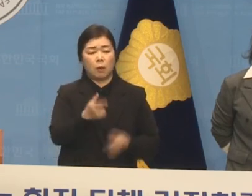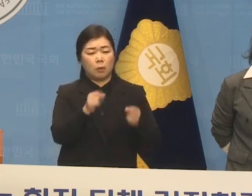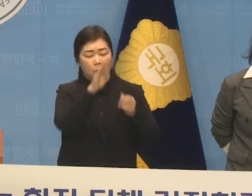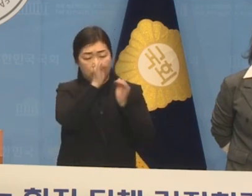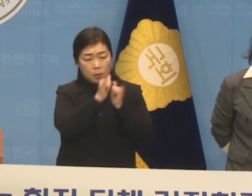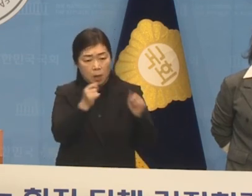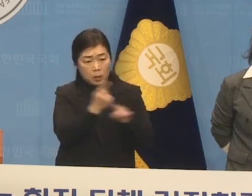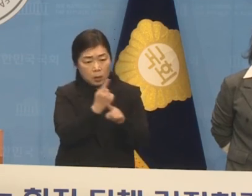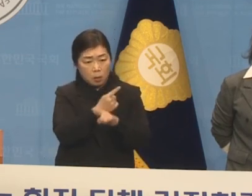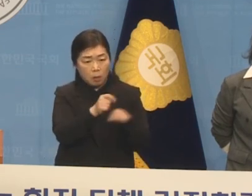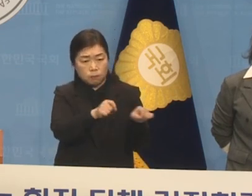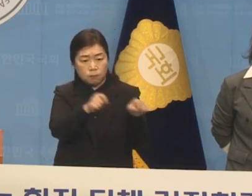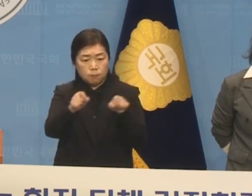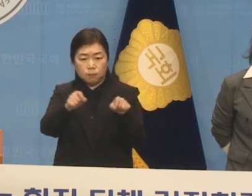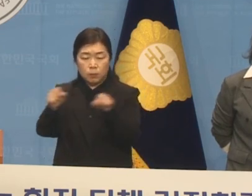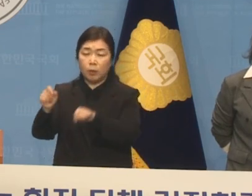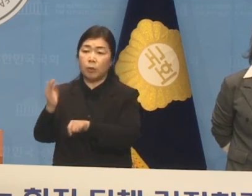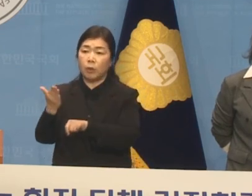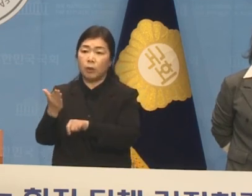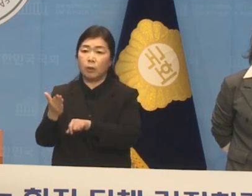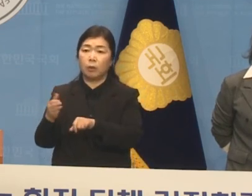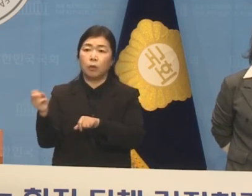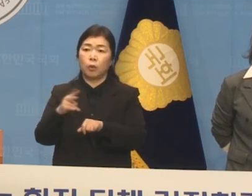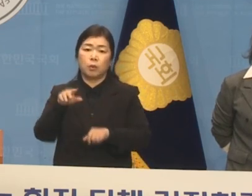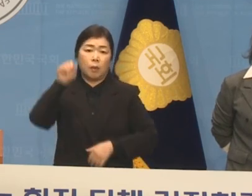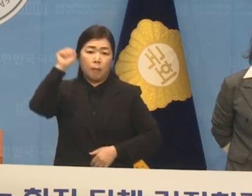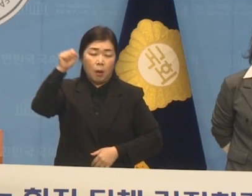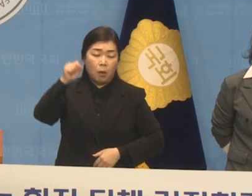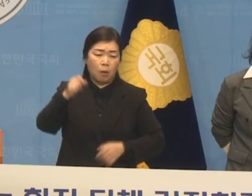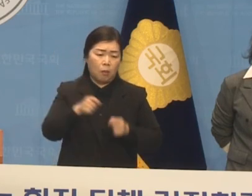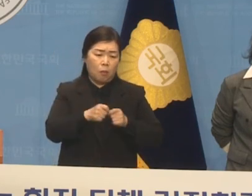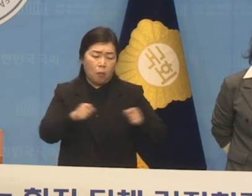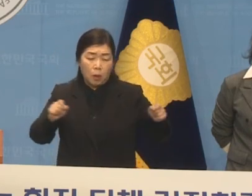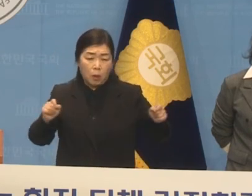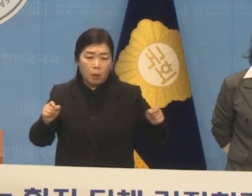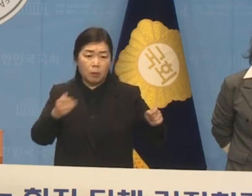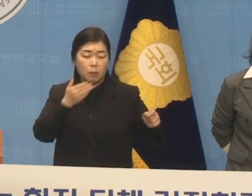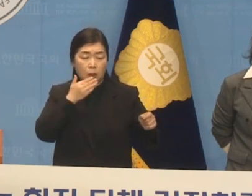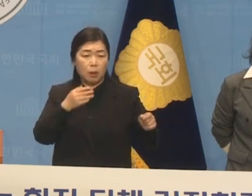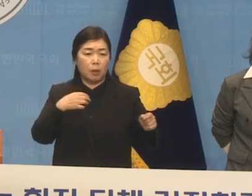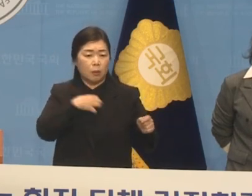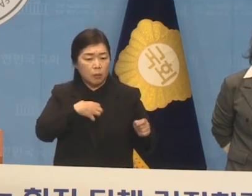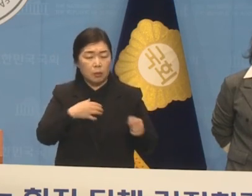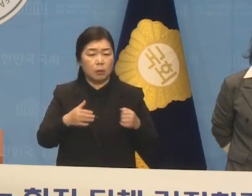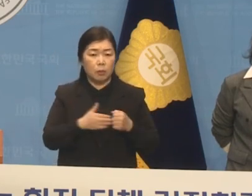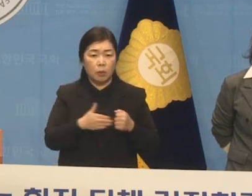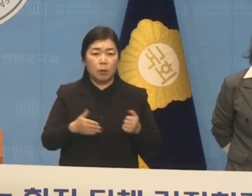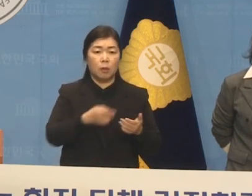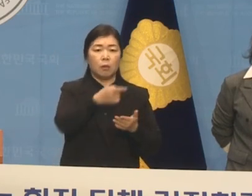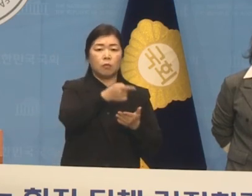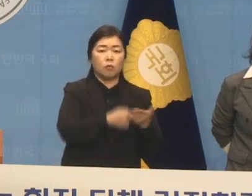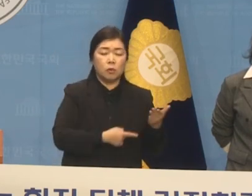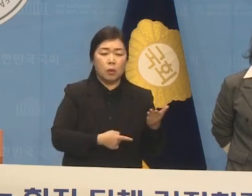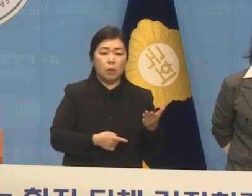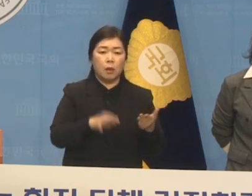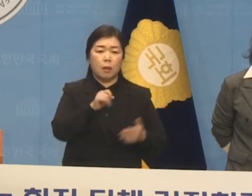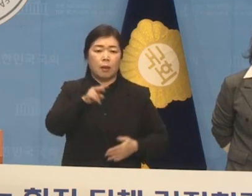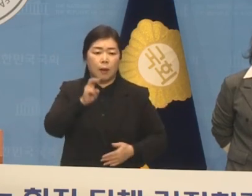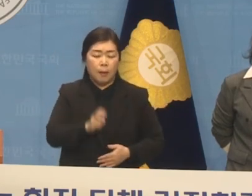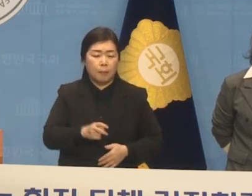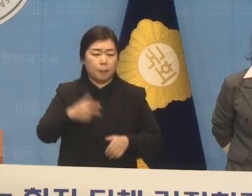이 사태가 장기화될 수 있다는 소식, 그 자체가 수술과 항암 등을 복전해 두고